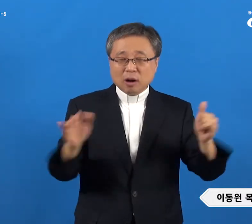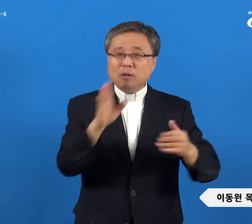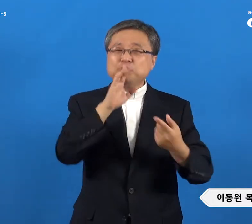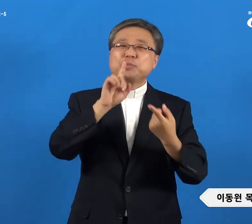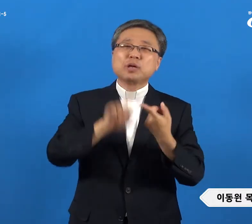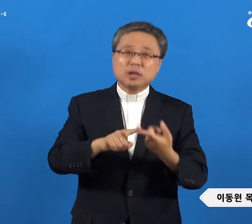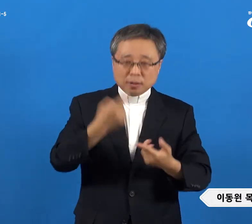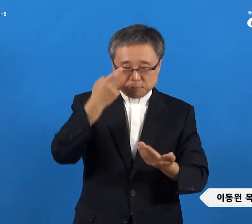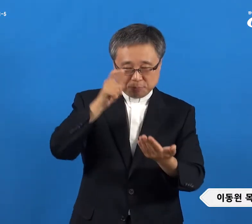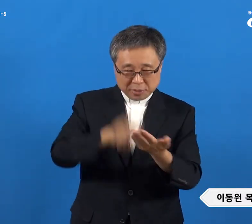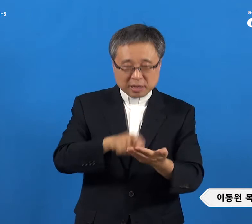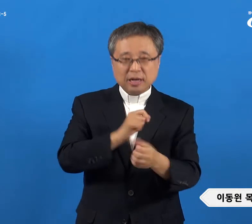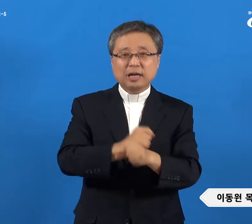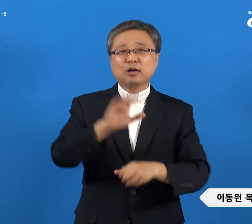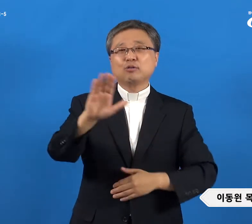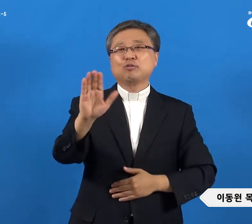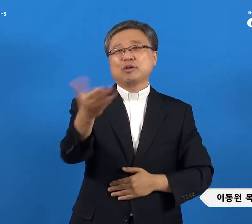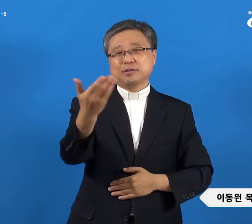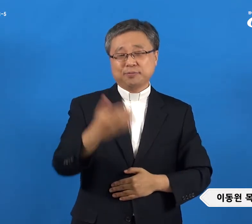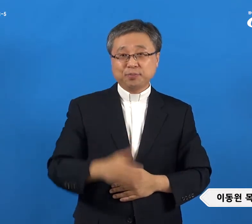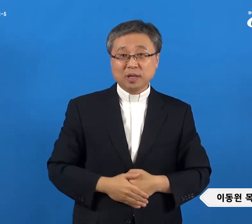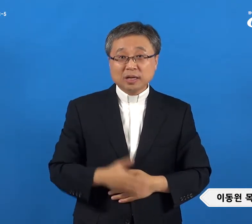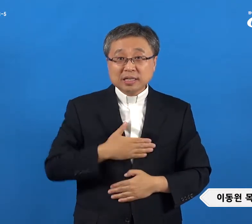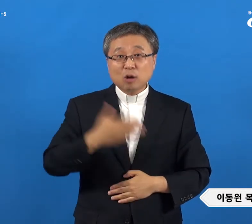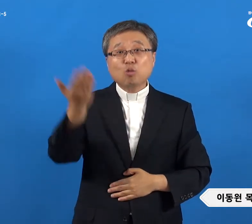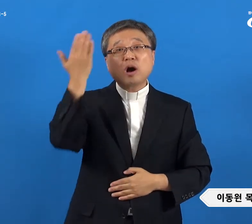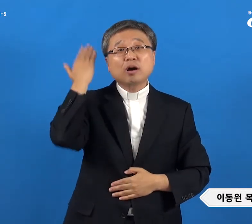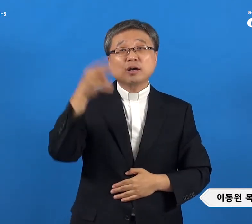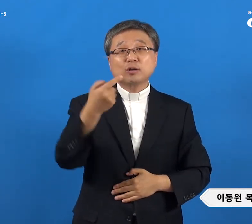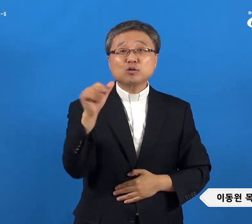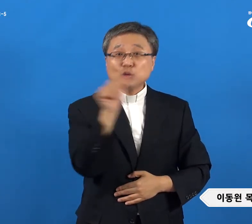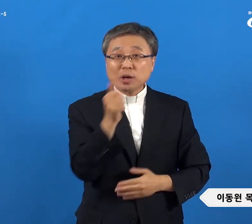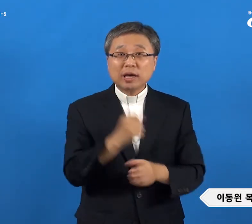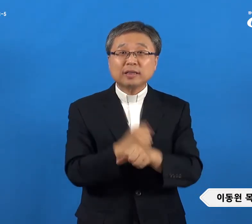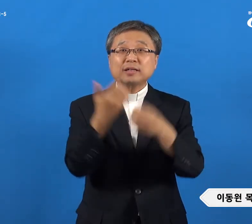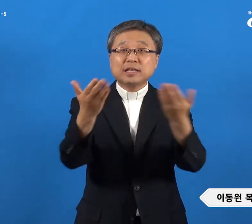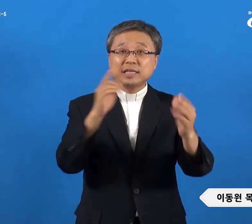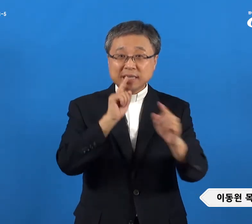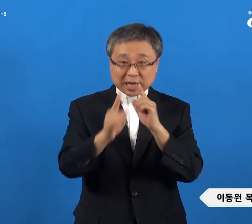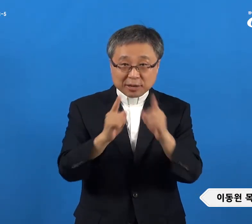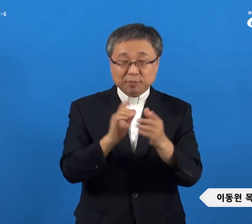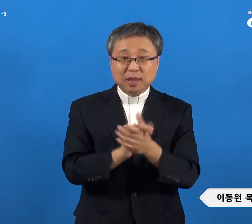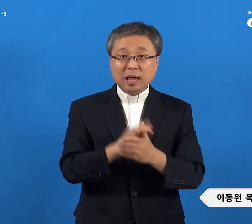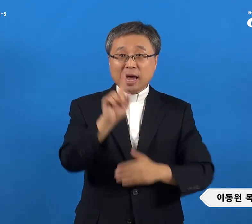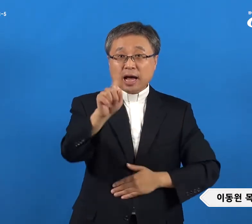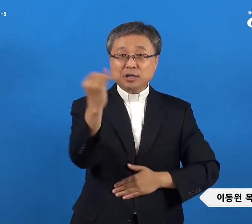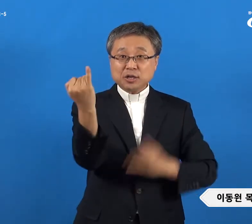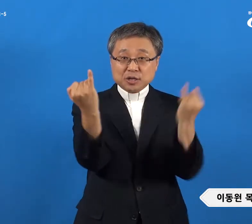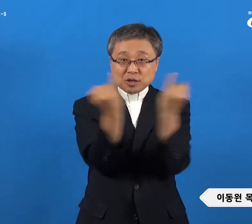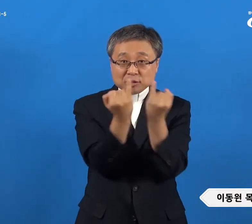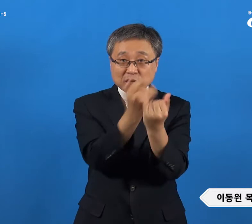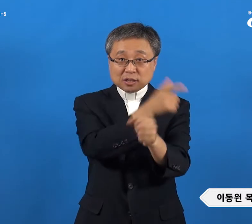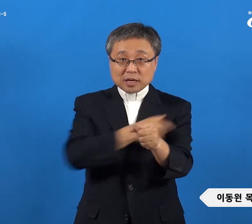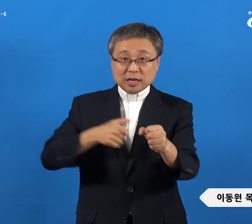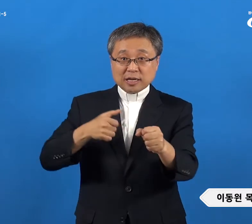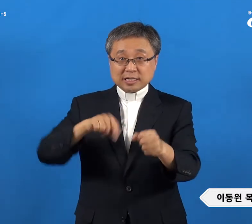비로소 발견하게 되었습니다. 제가 과거에도 소개해드린 이야기입니다. 한 여집사님이 자기 남편을 구원하기